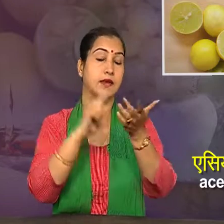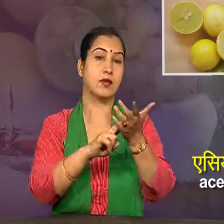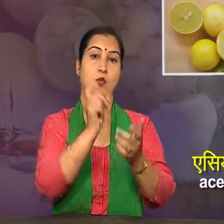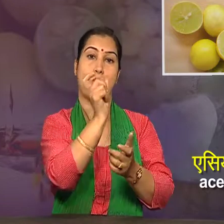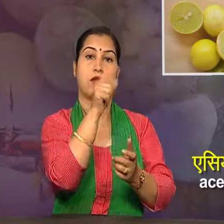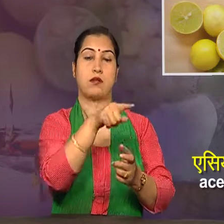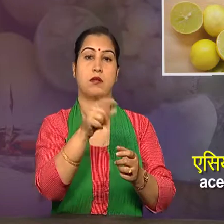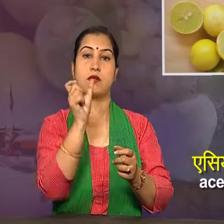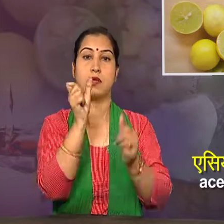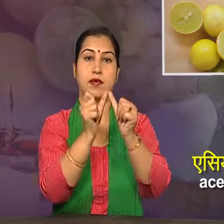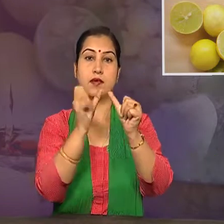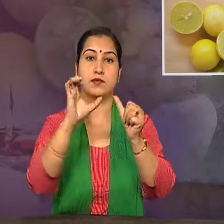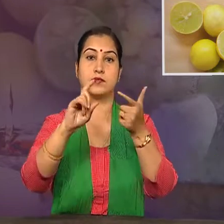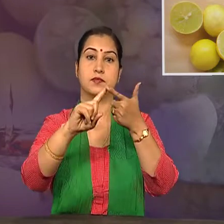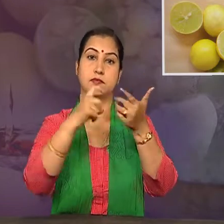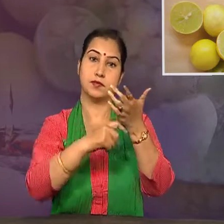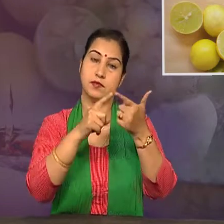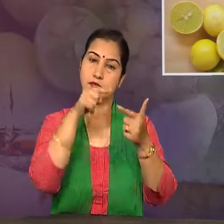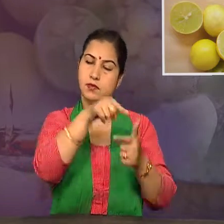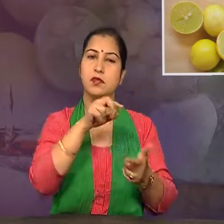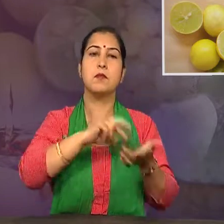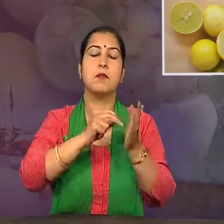जिसका अर्थ होता है, खटा